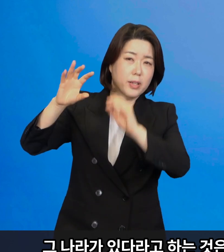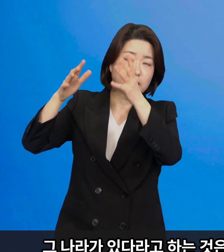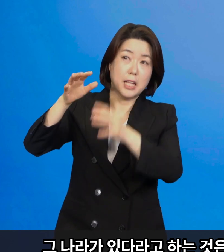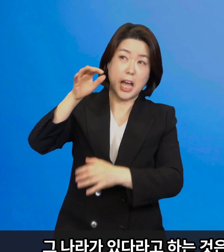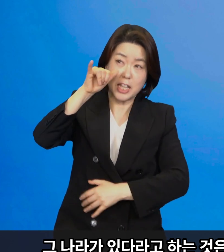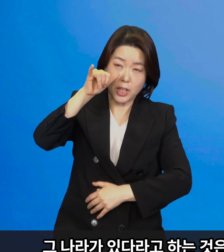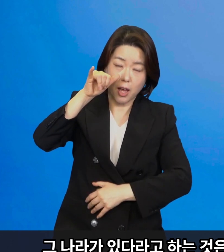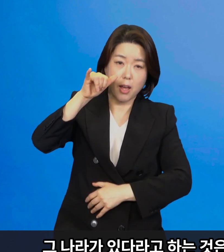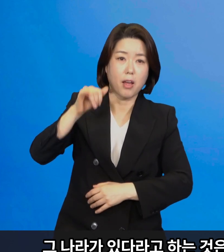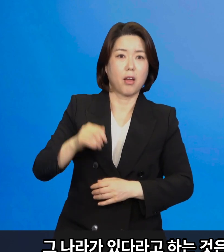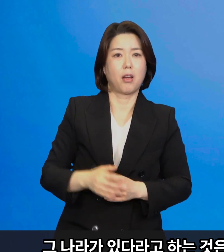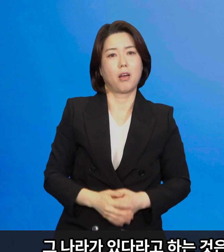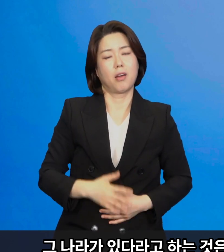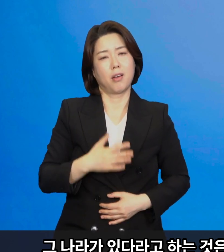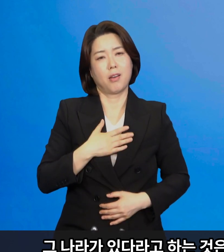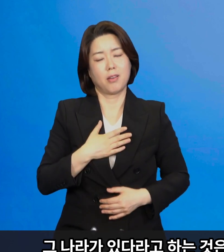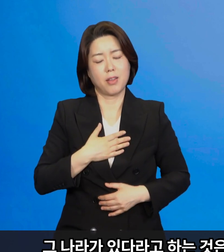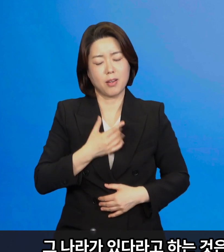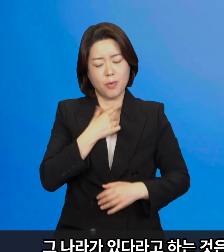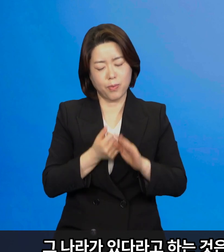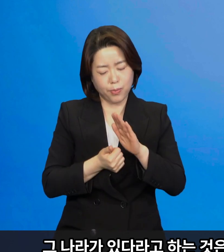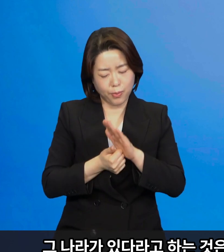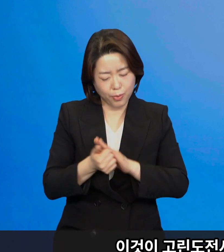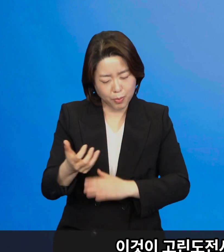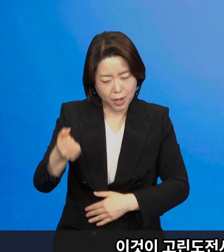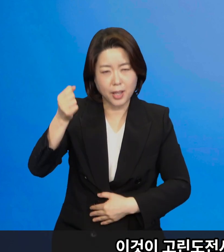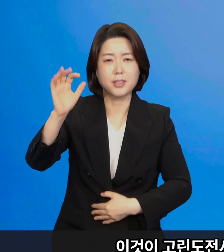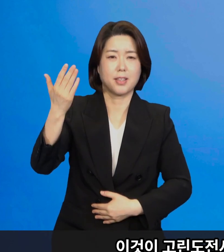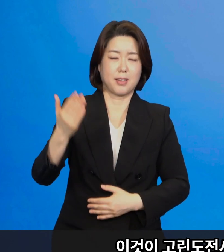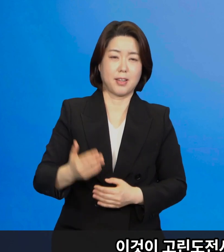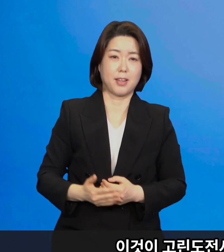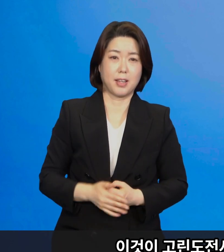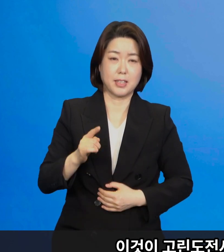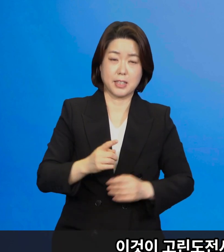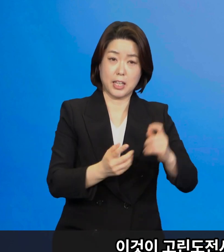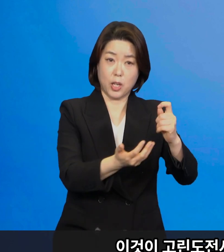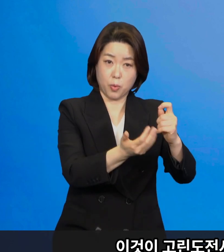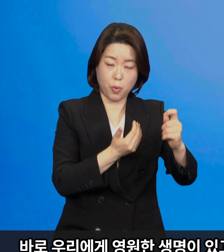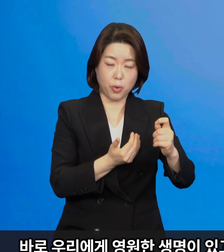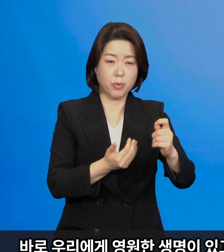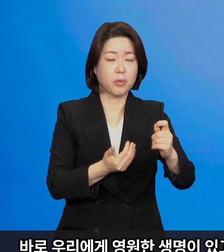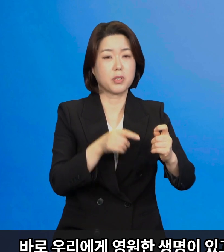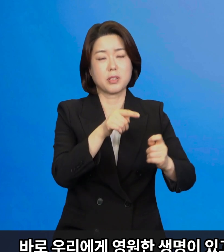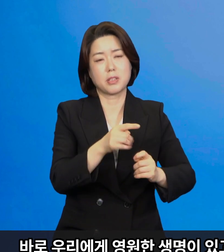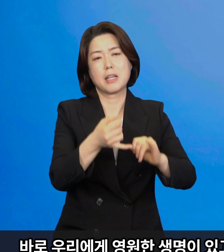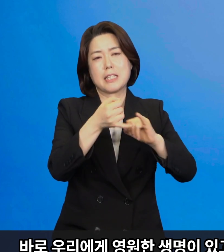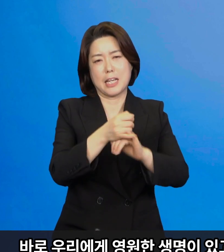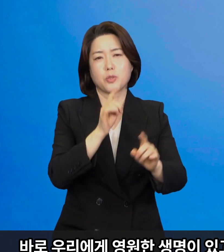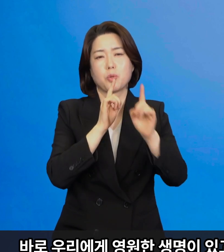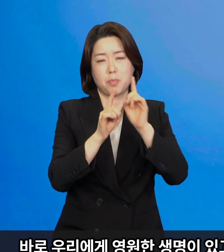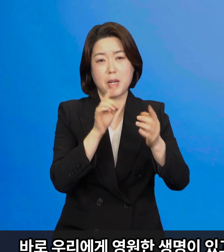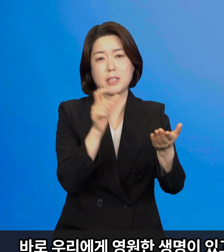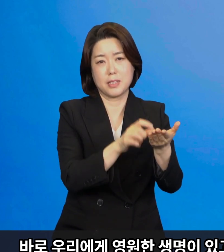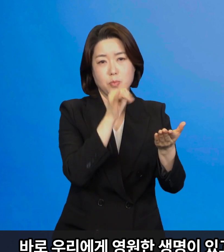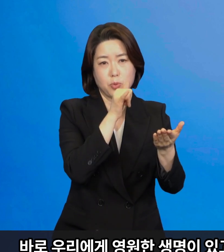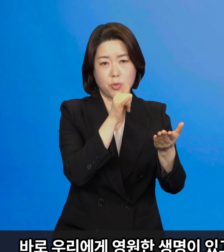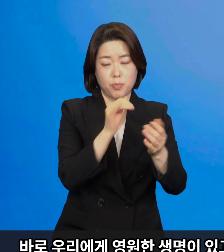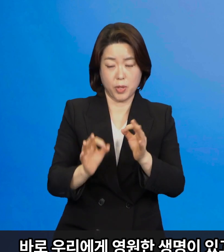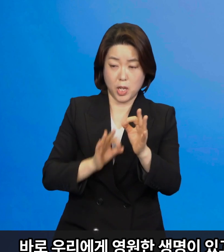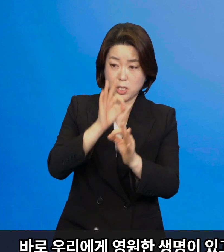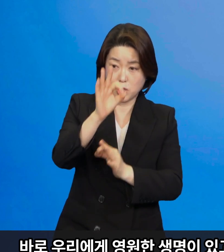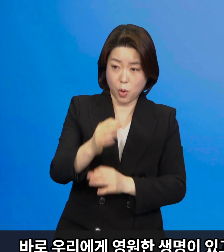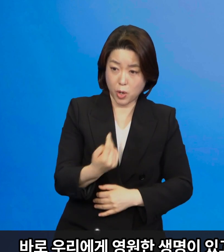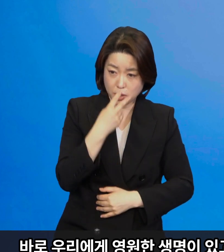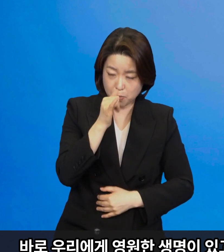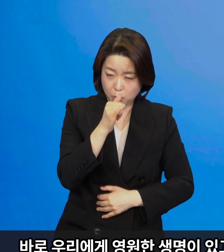있다라고 하는 것은 얼마나 소망이 되는지 모릅니다. 이것이 고린도전서 약속의 말씀이에요. 바로 우리에게 영원한 생명이 있고